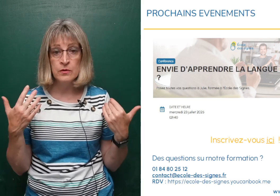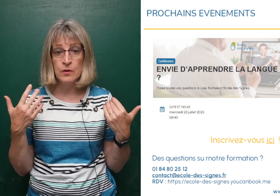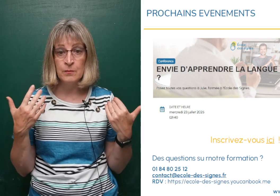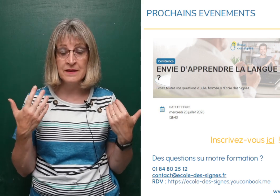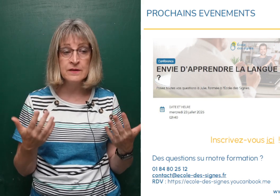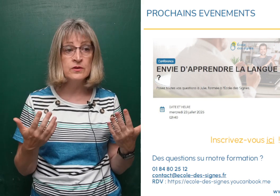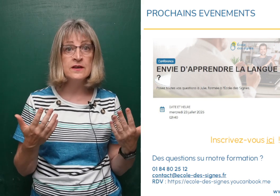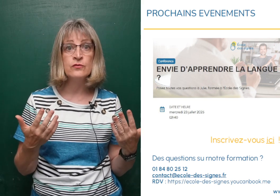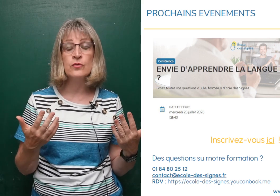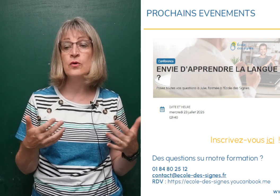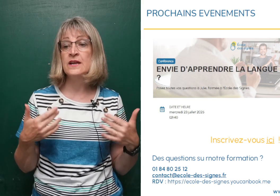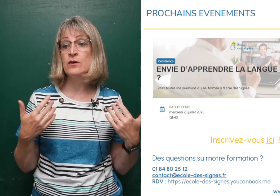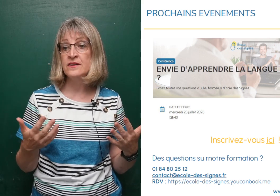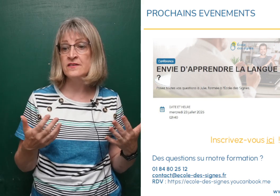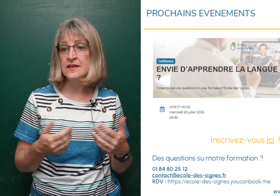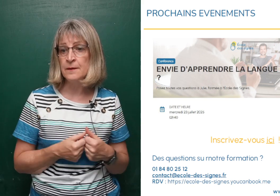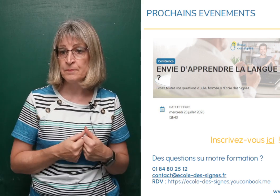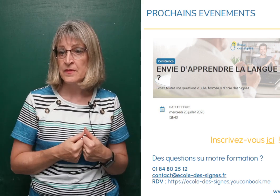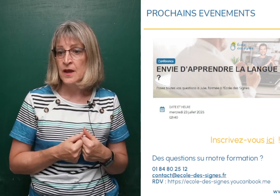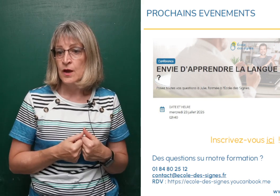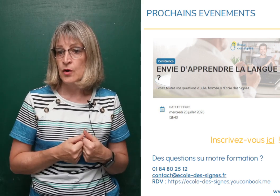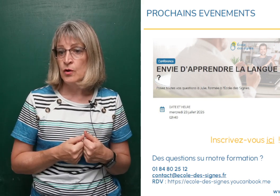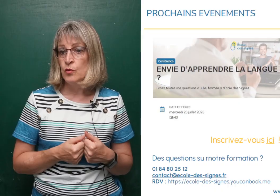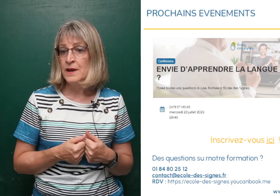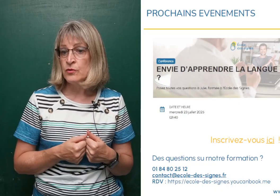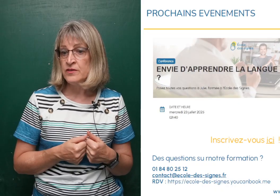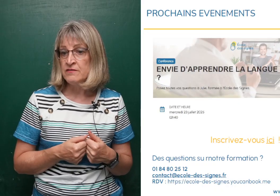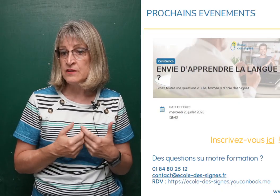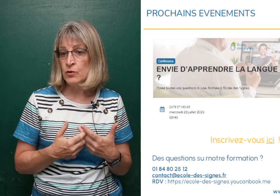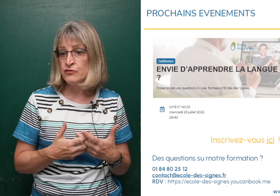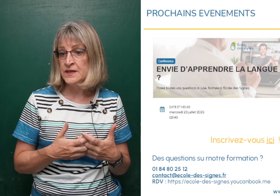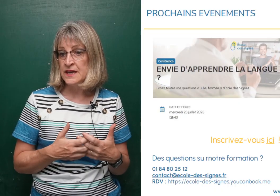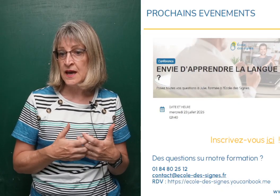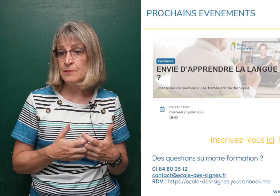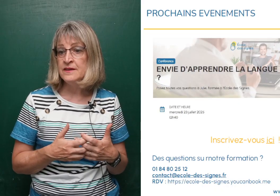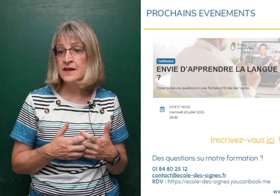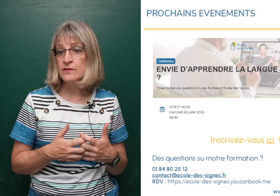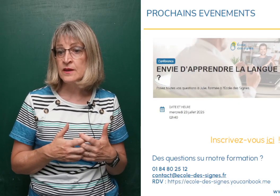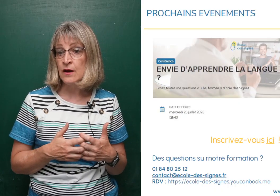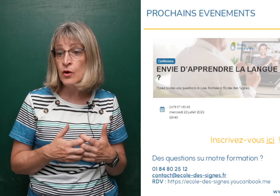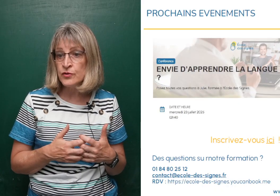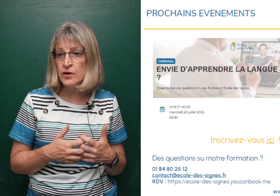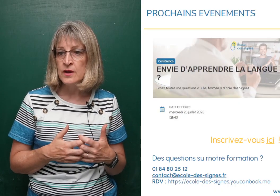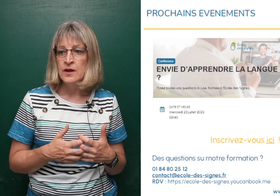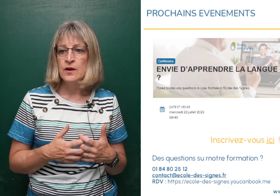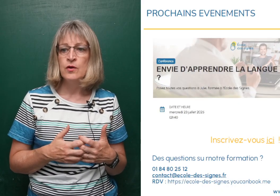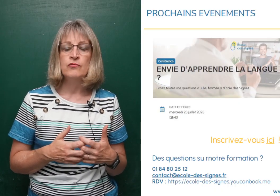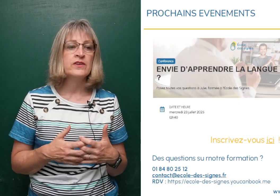en particulier sur l'école des signes, le mercredi 23 juillet à 12h40, vous allez